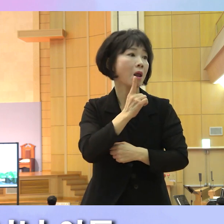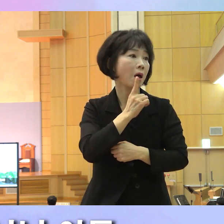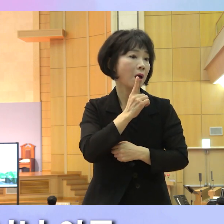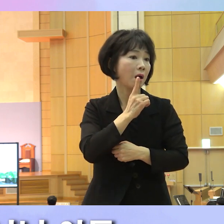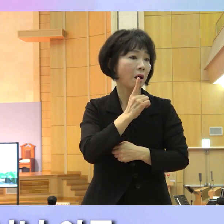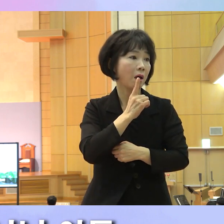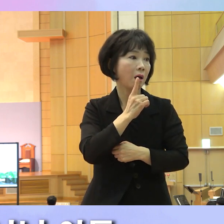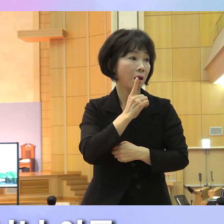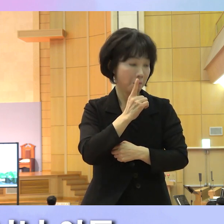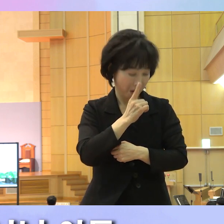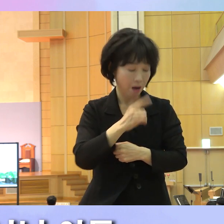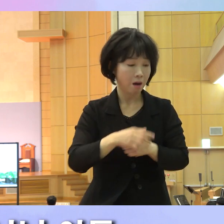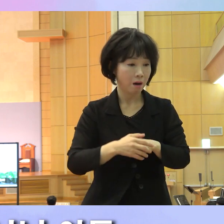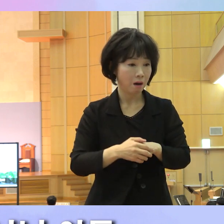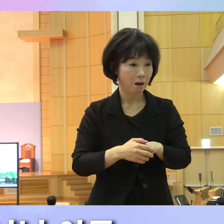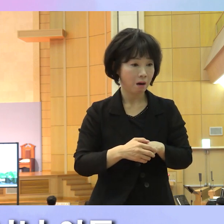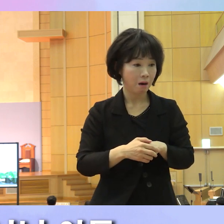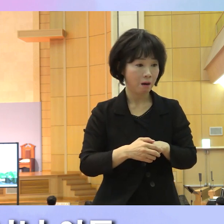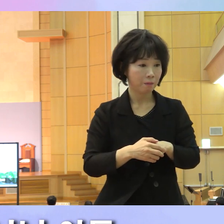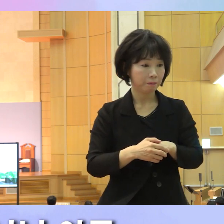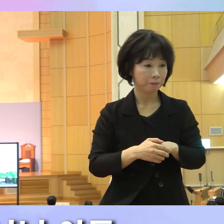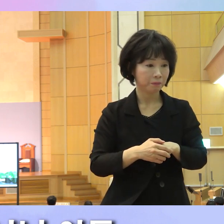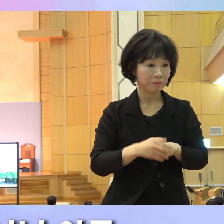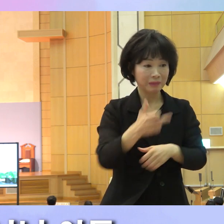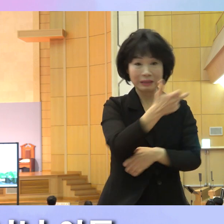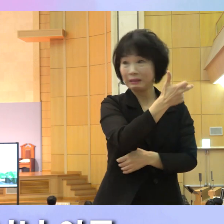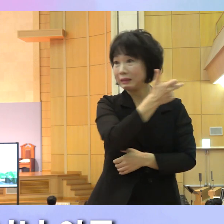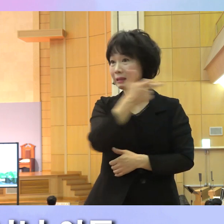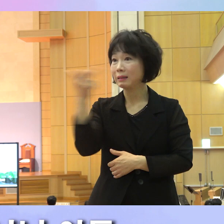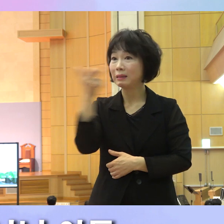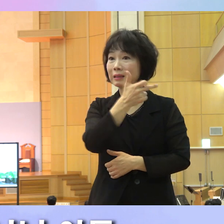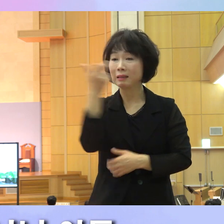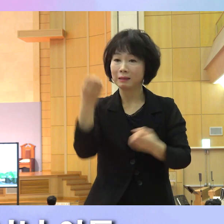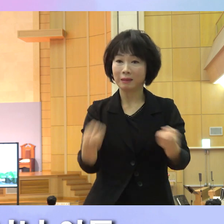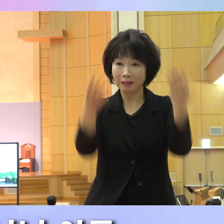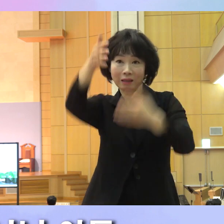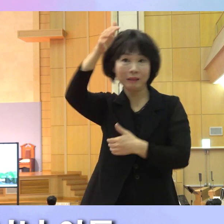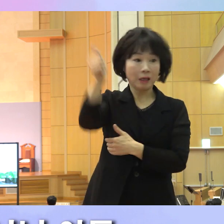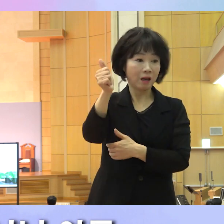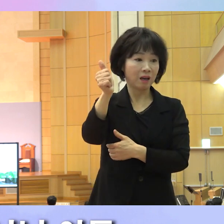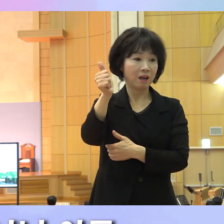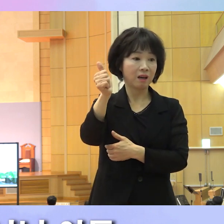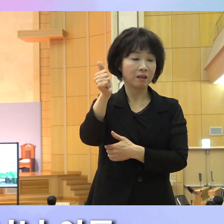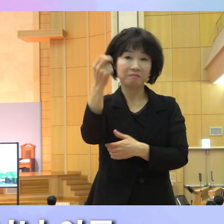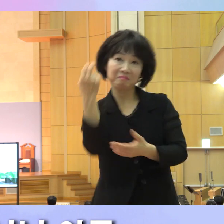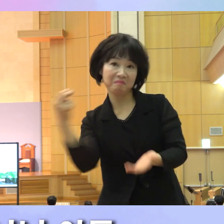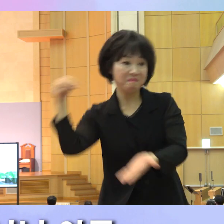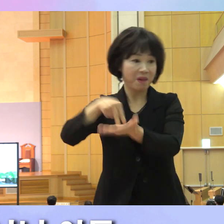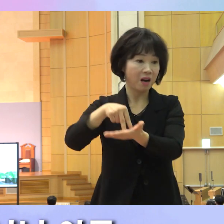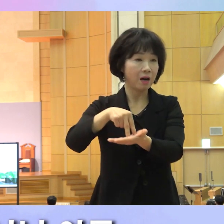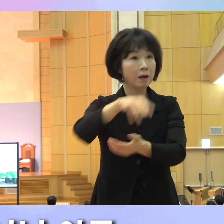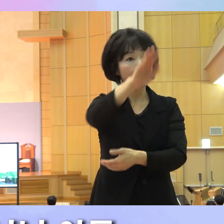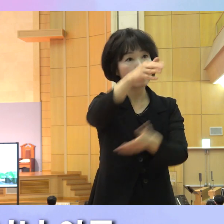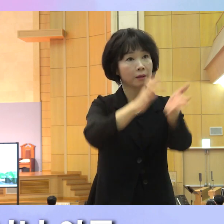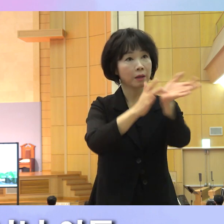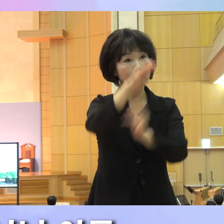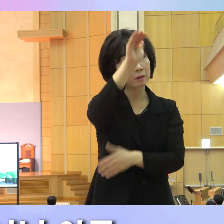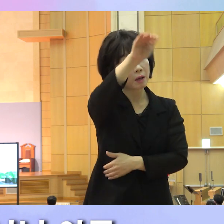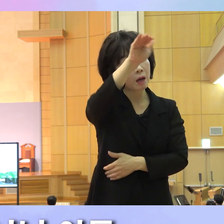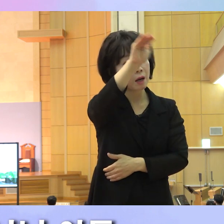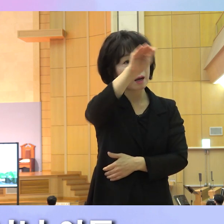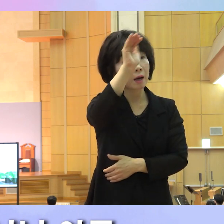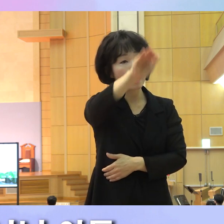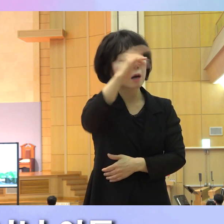예수님께서 그렇게 말했다 이거죠. 대제사장이 일어서서 예수께 묻되